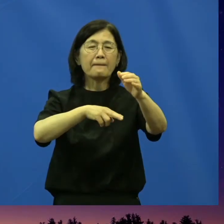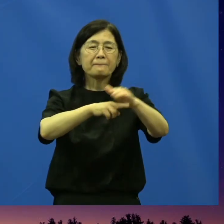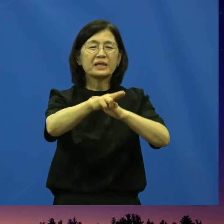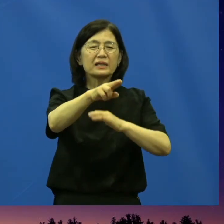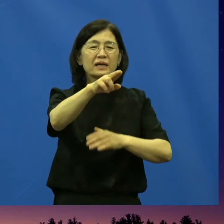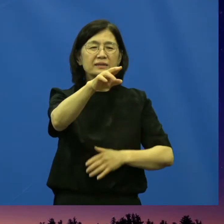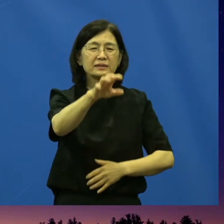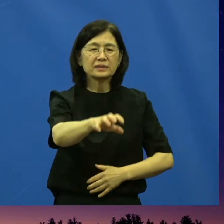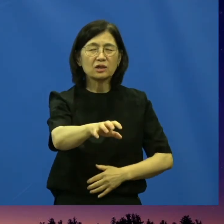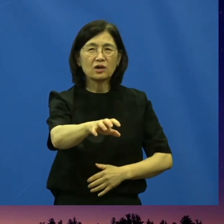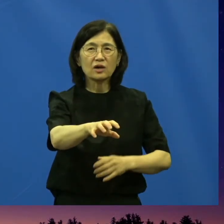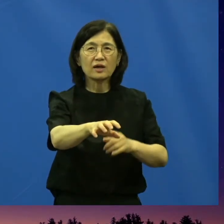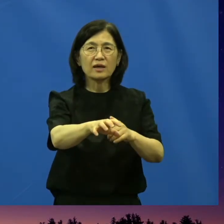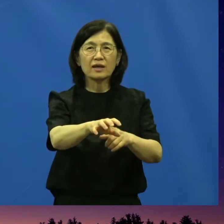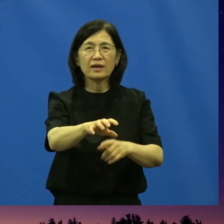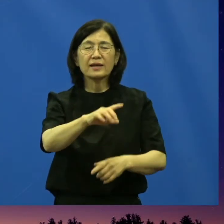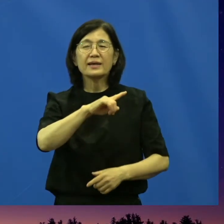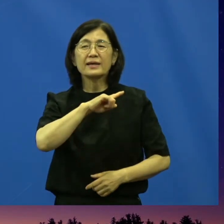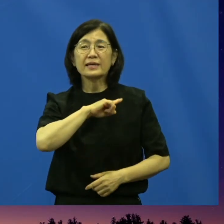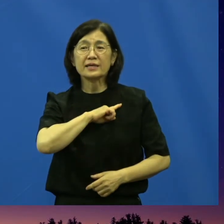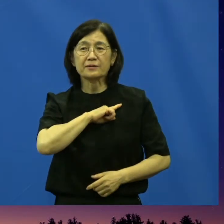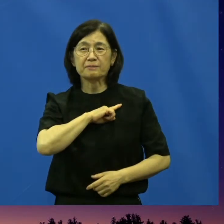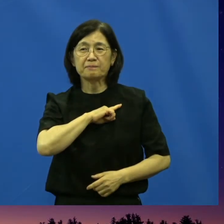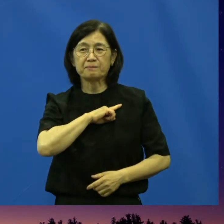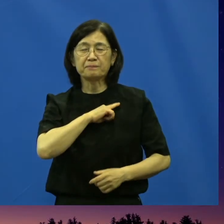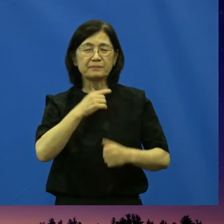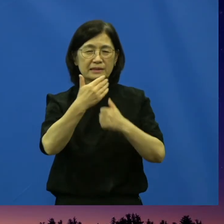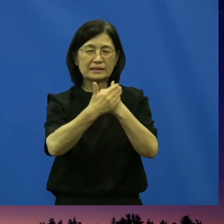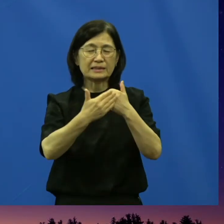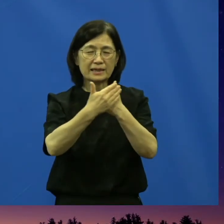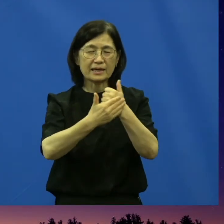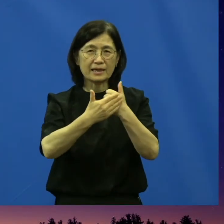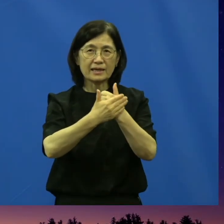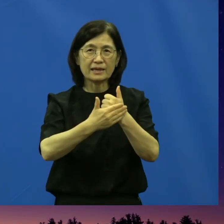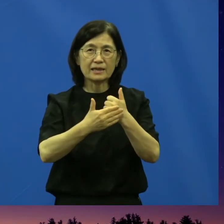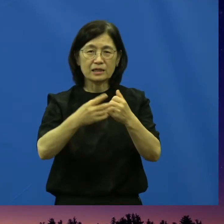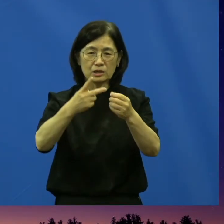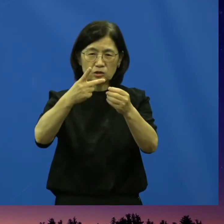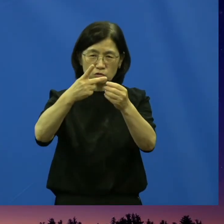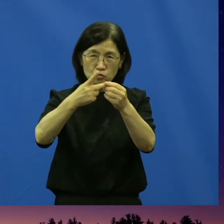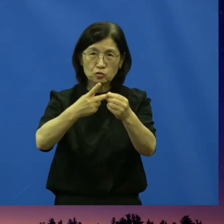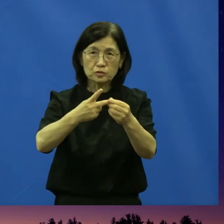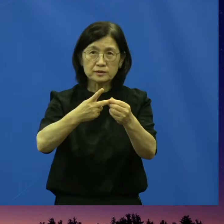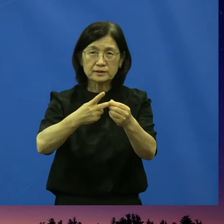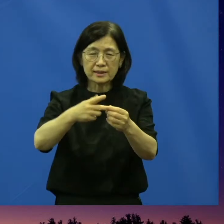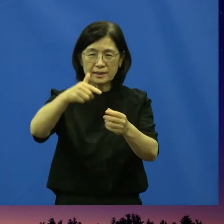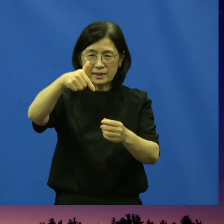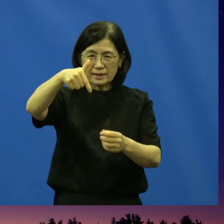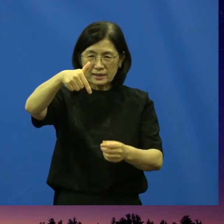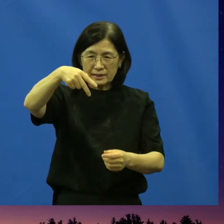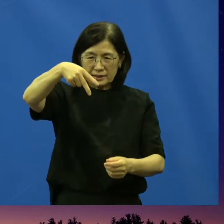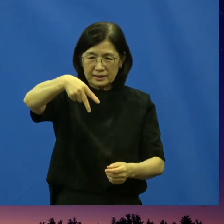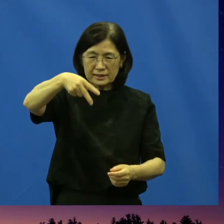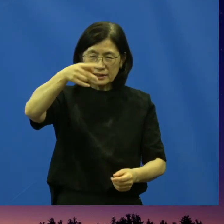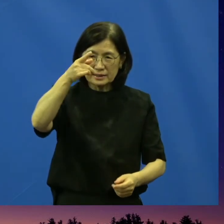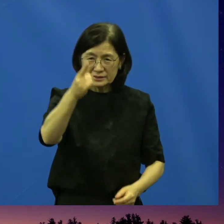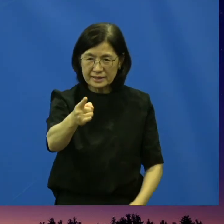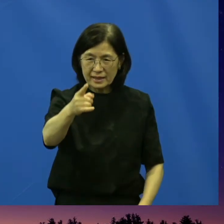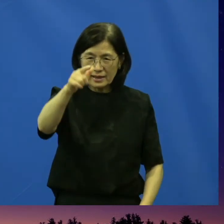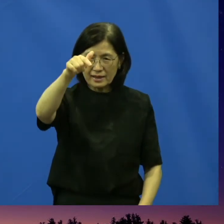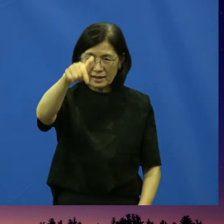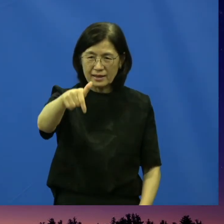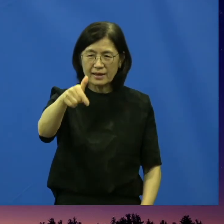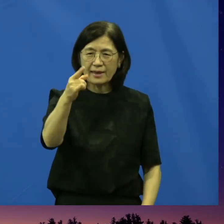피난처 되시는 이 도피성에서 주시는 은혜인 줄로 믿습니다. 두 번째는 세겜이에요. 세겜이라는 이름의